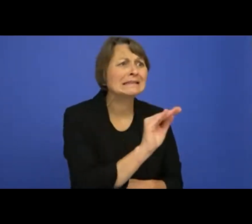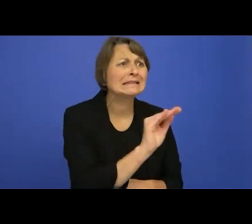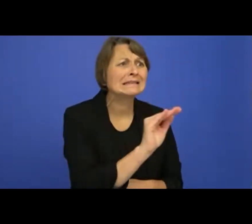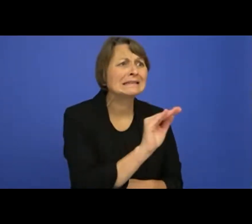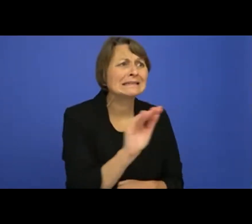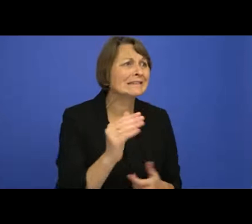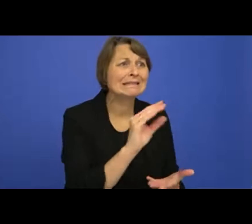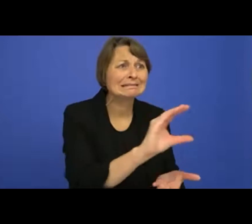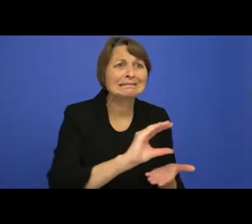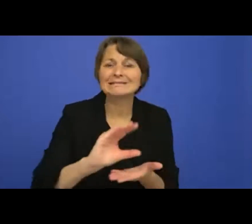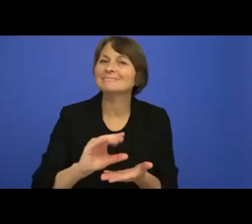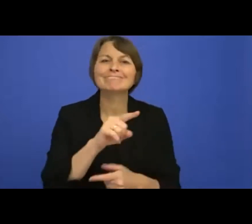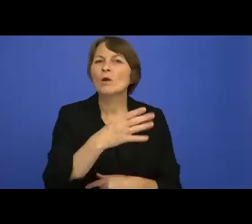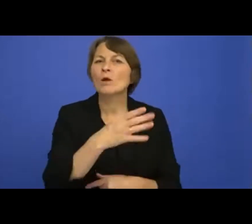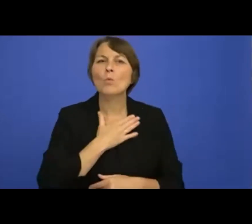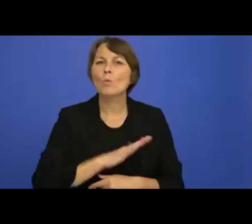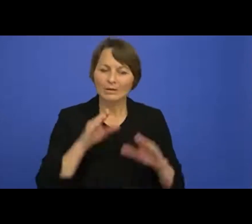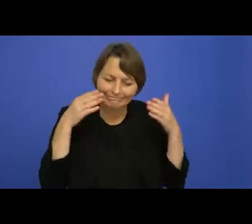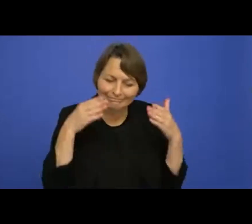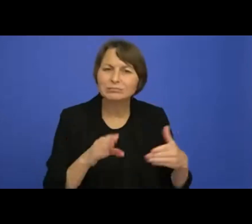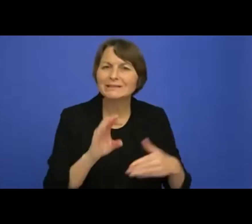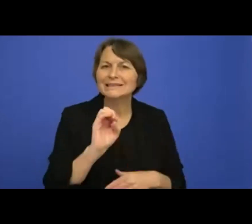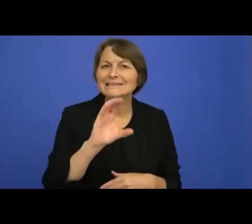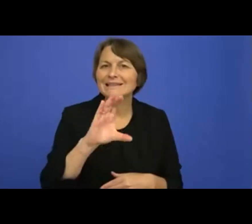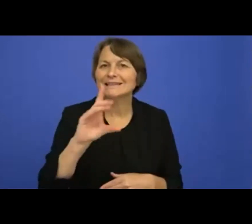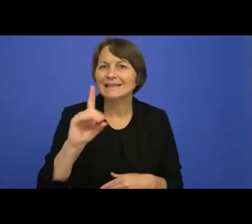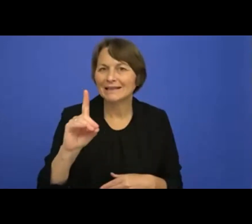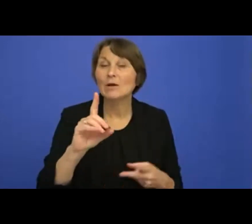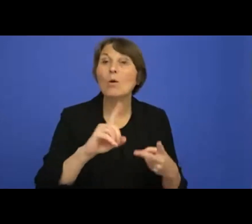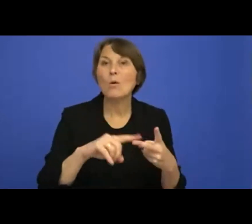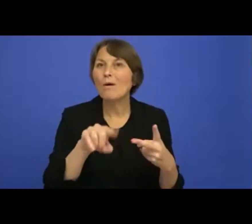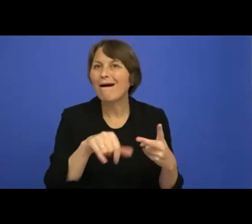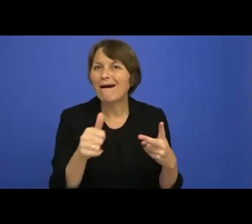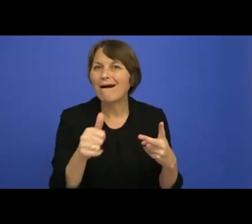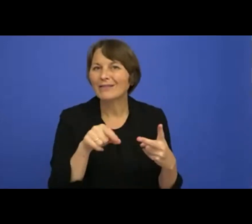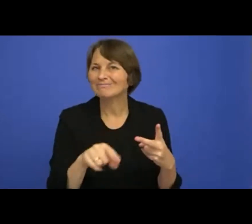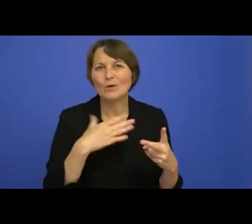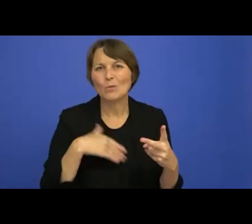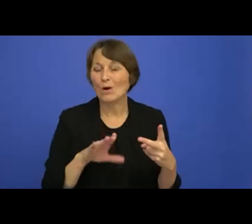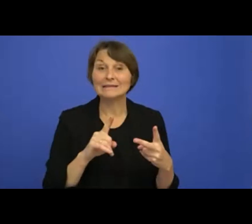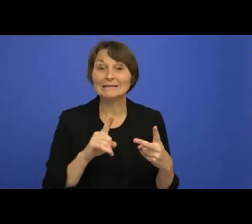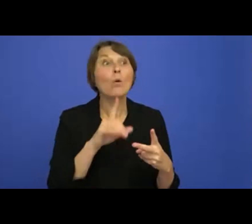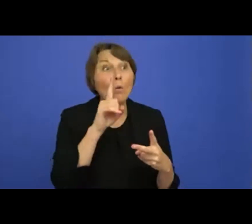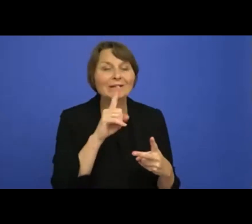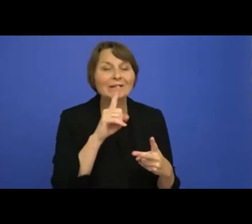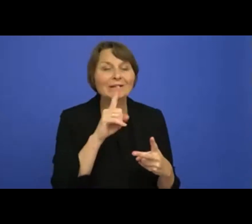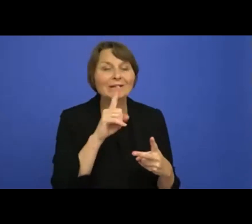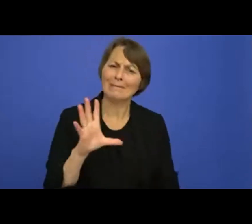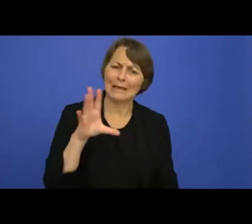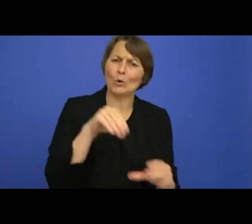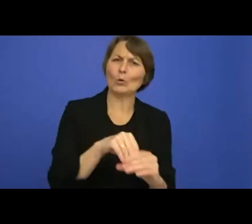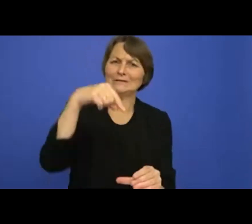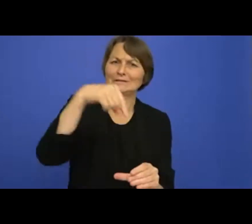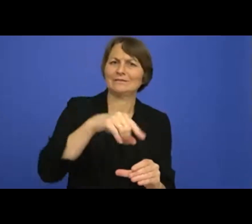de fonds et très peu parmi ceux-là